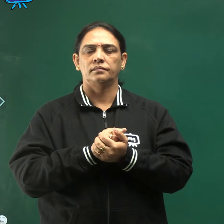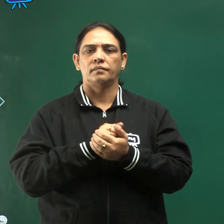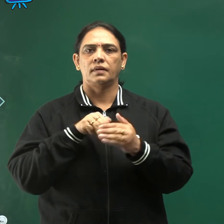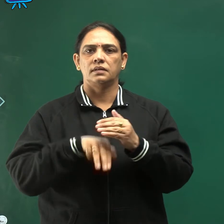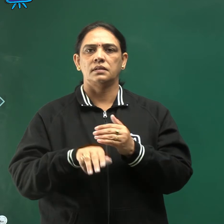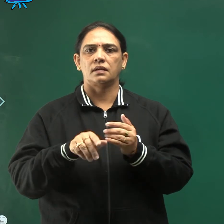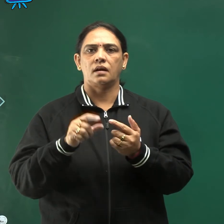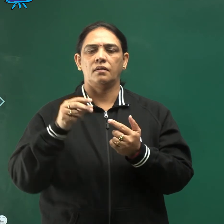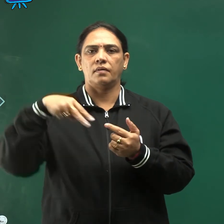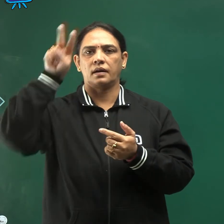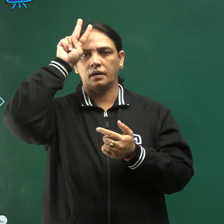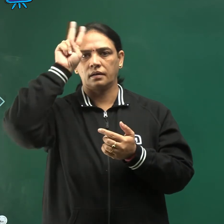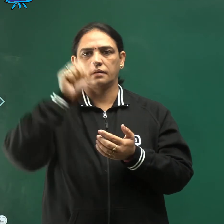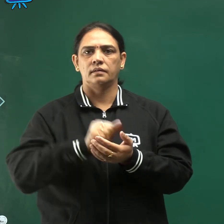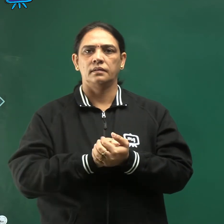जिसका वर्ग